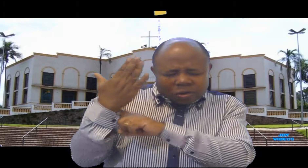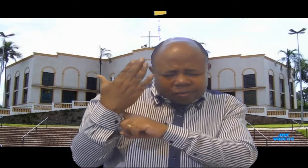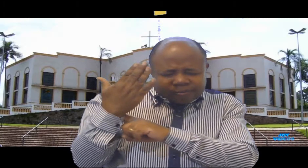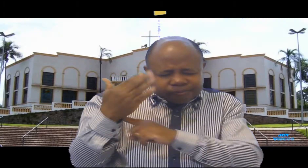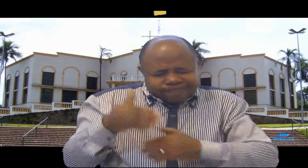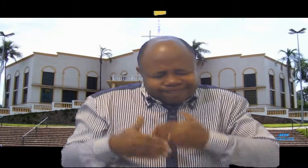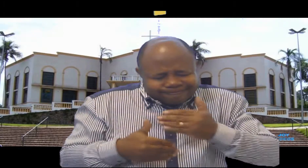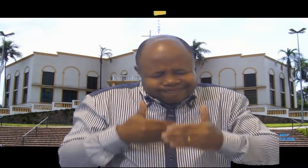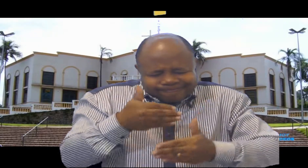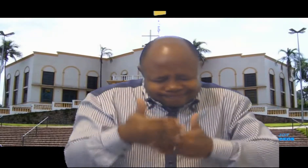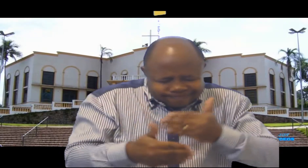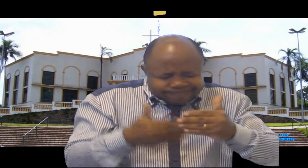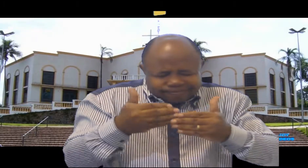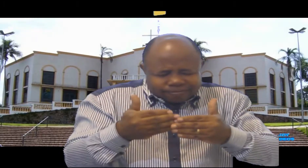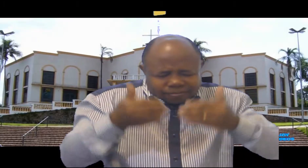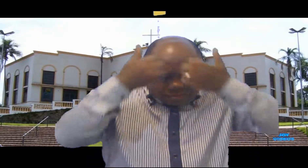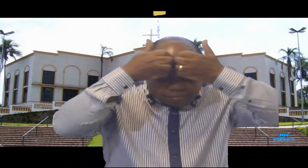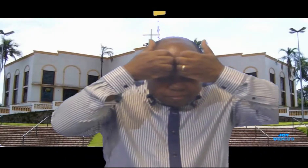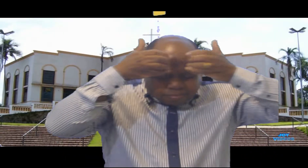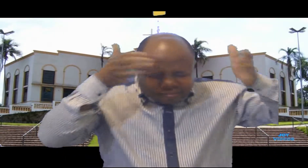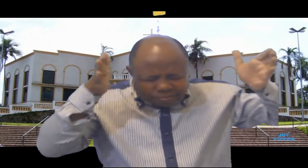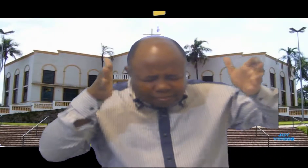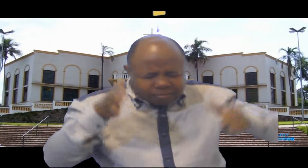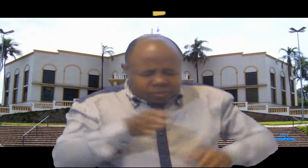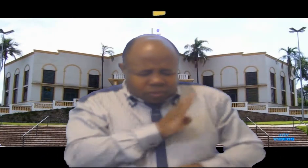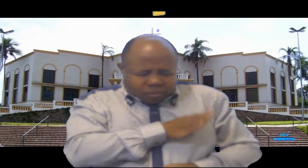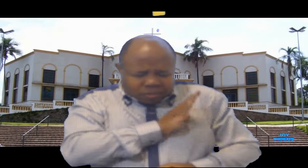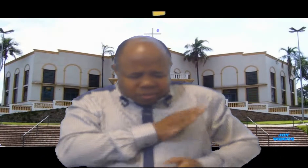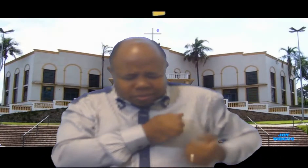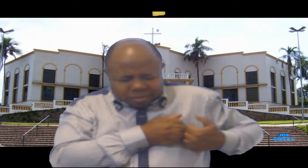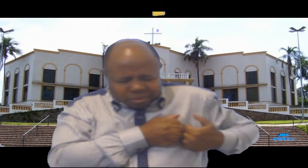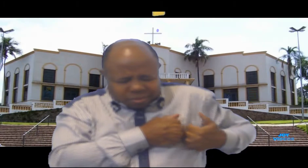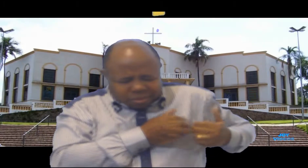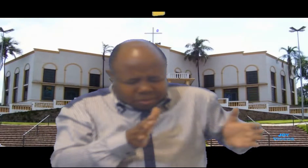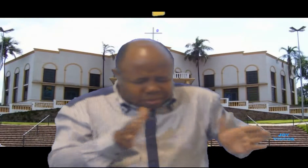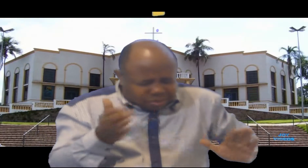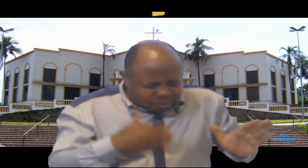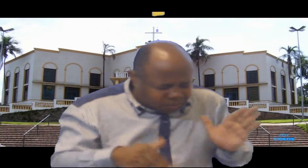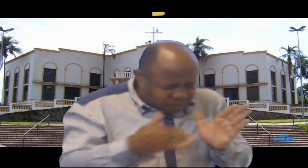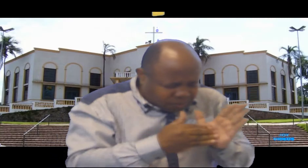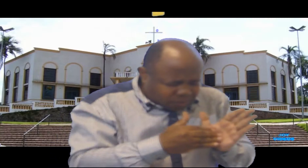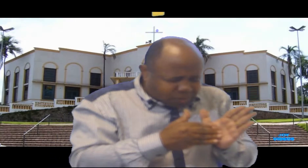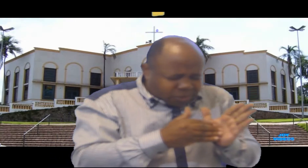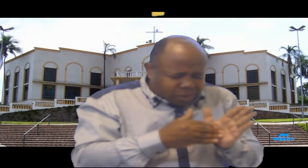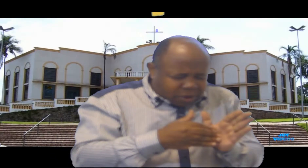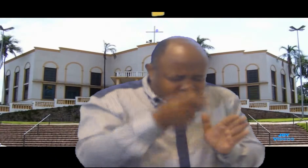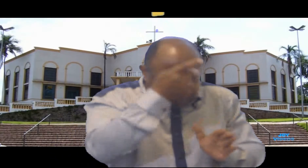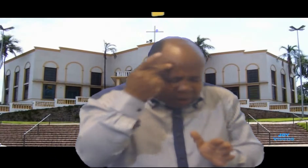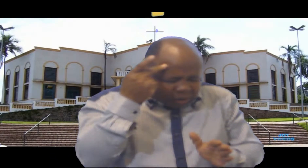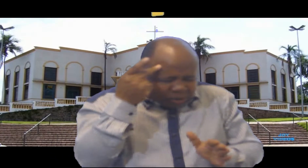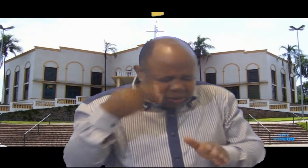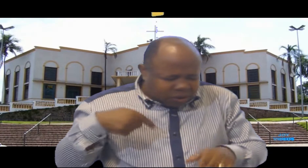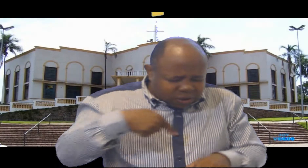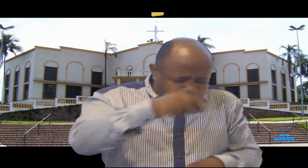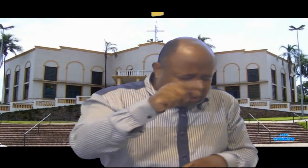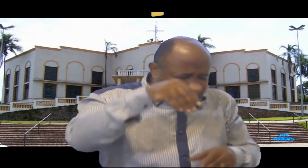Abra nossas mentes, nossos corações, de todos aqueles que vão ter as urnas. Abra, Senhor Deus, Senhor,